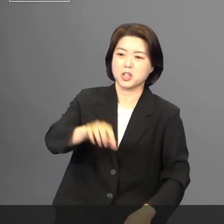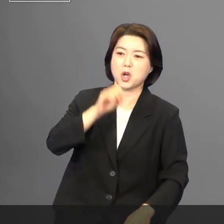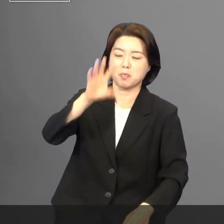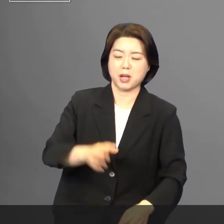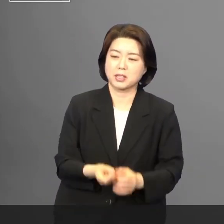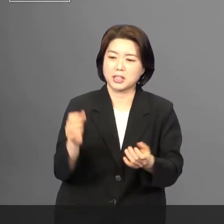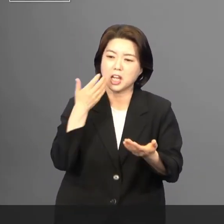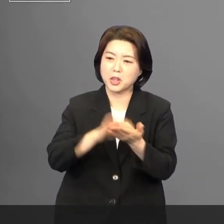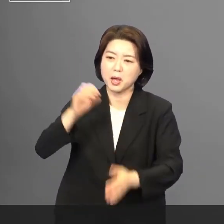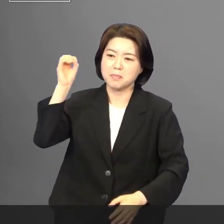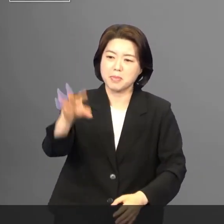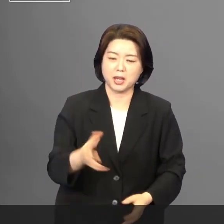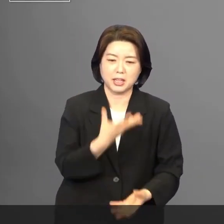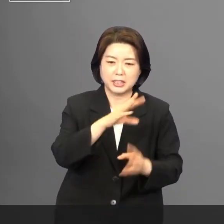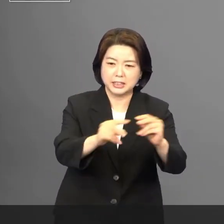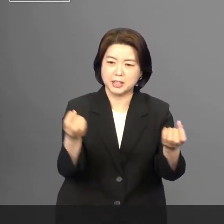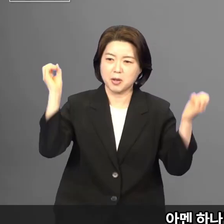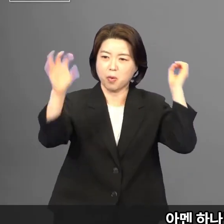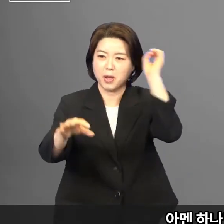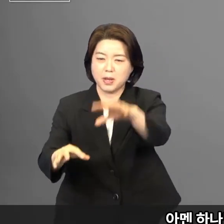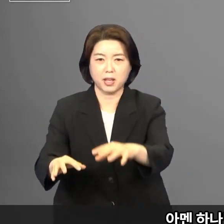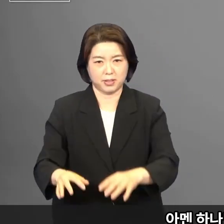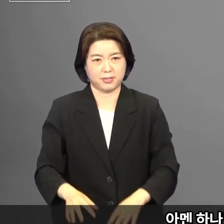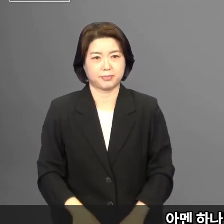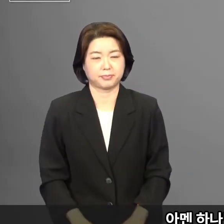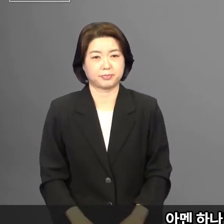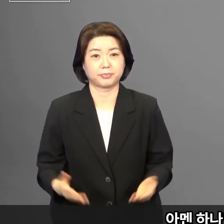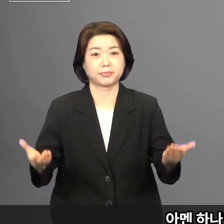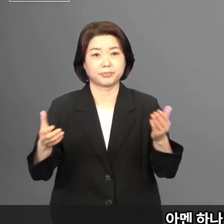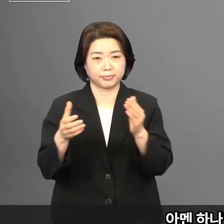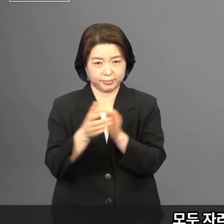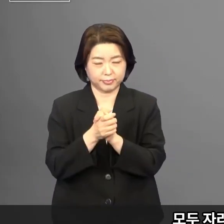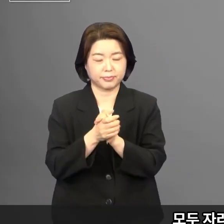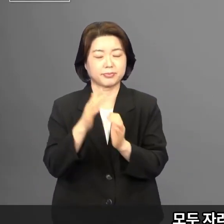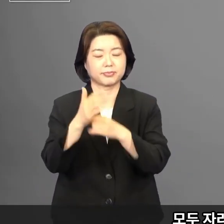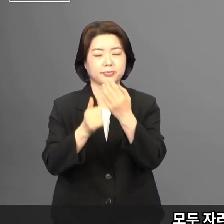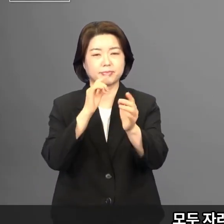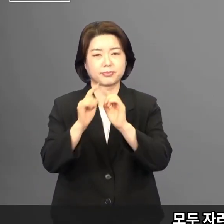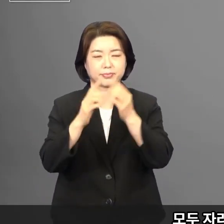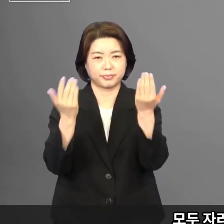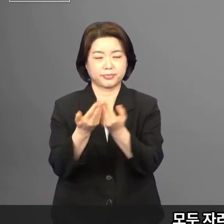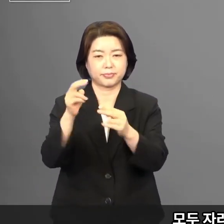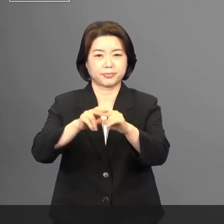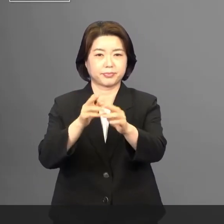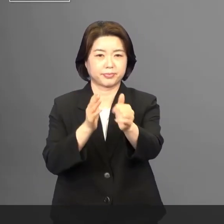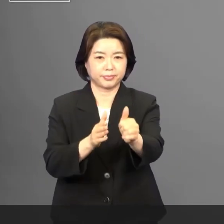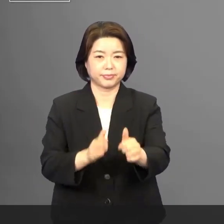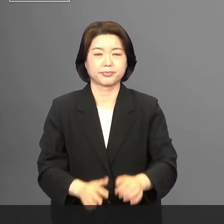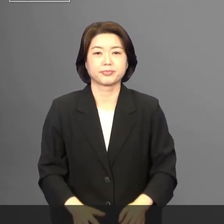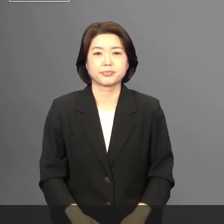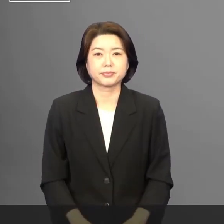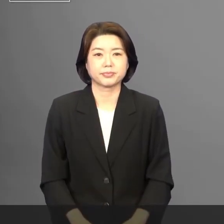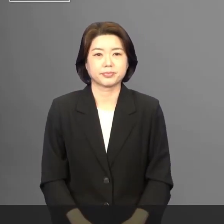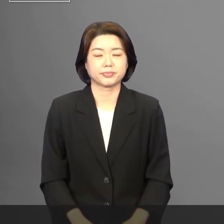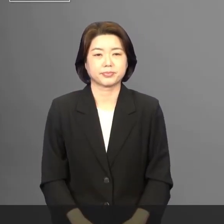던지고 흙먼지를 뿌렸다. 아멘. 하나님의 말씀입니다. 모두 자리에 앉겠습니다.